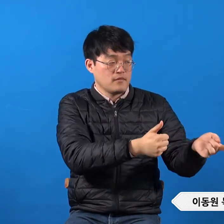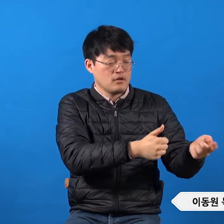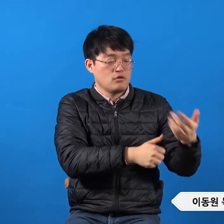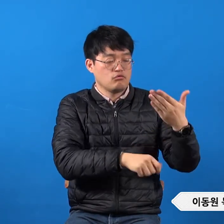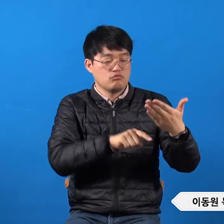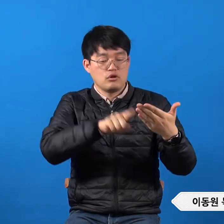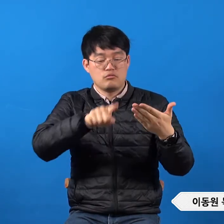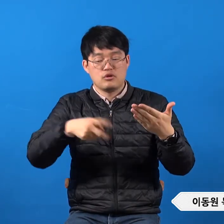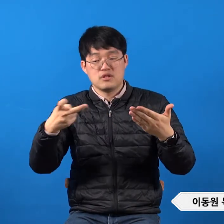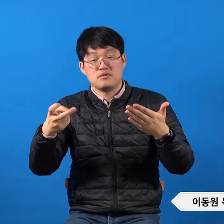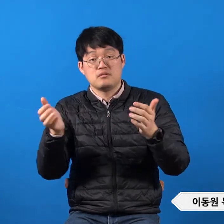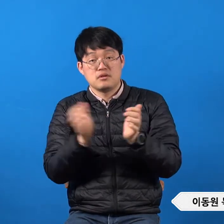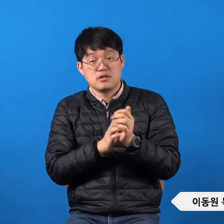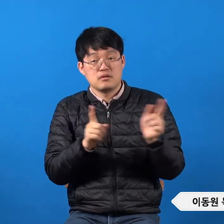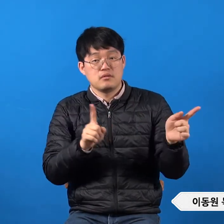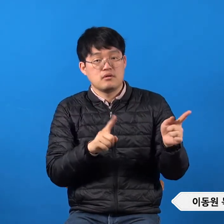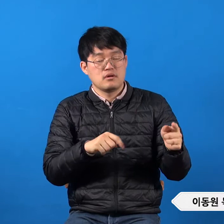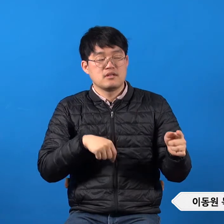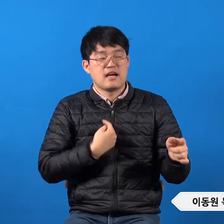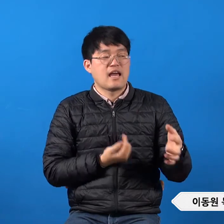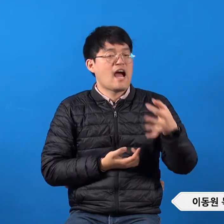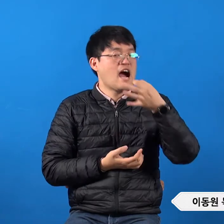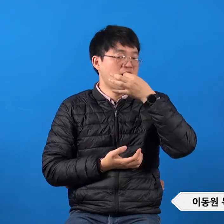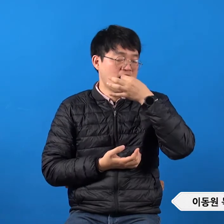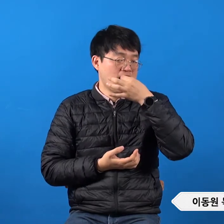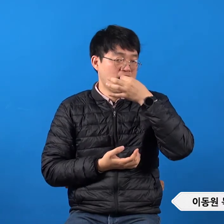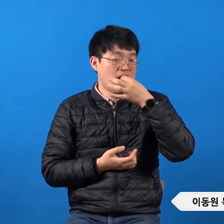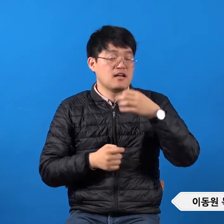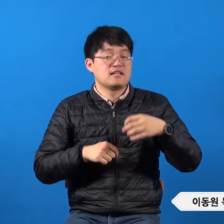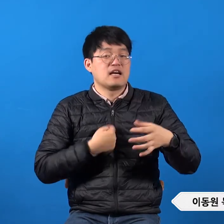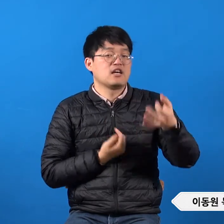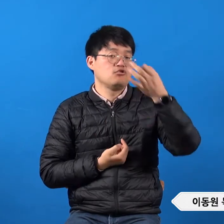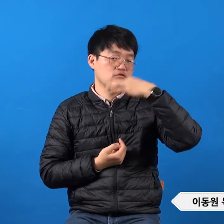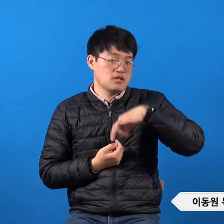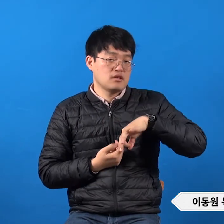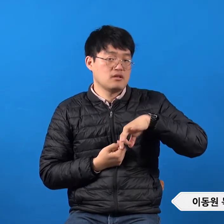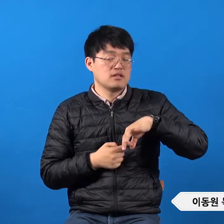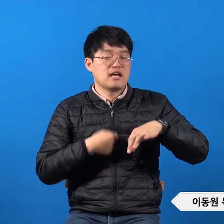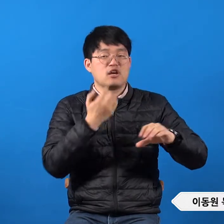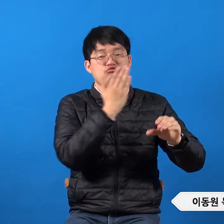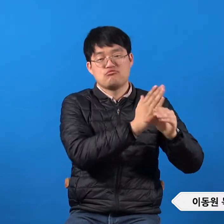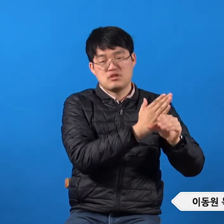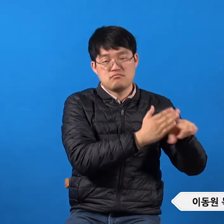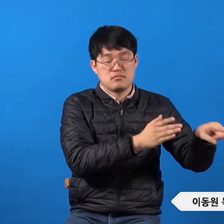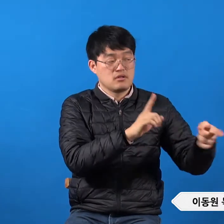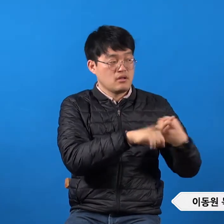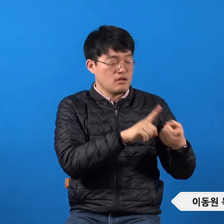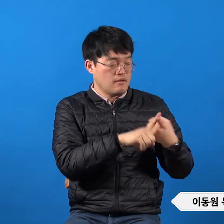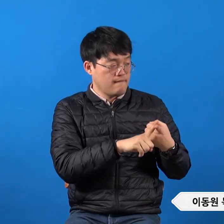11절까지인데 이기심에 대한 하나님의 진노입니다. 자,